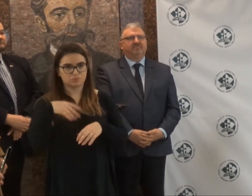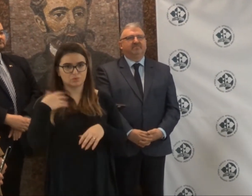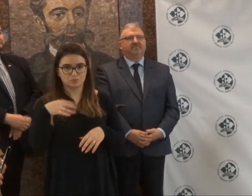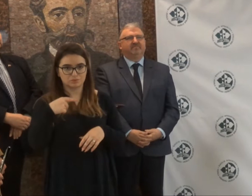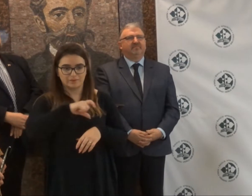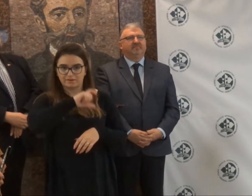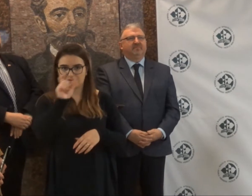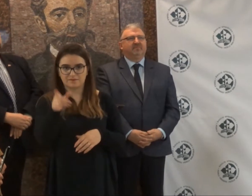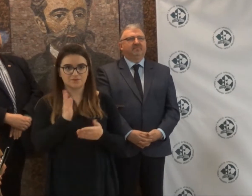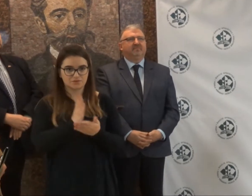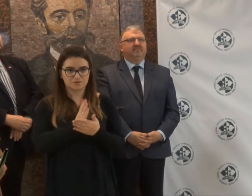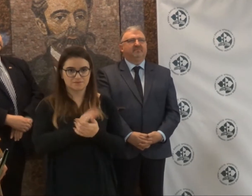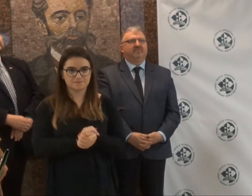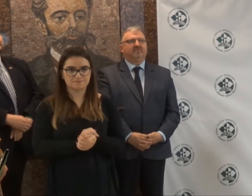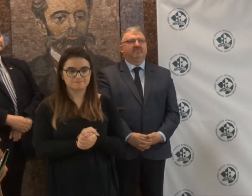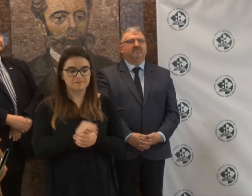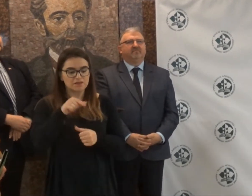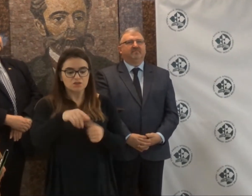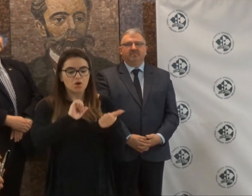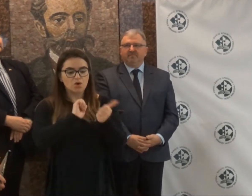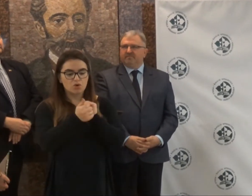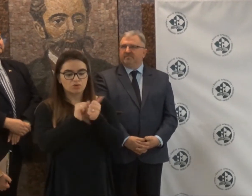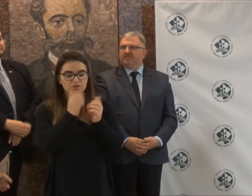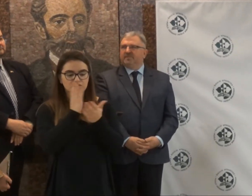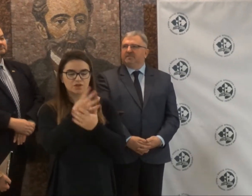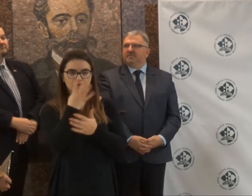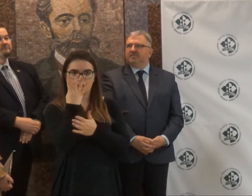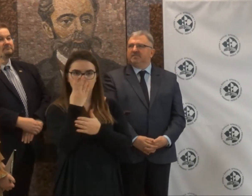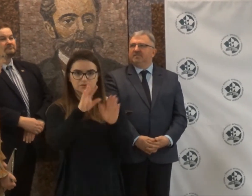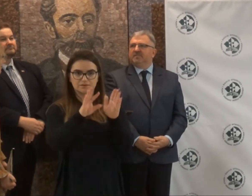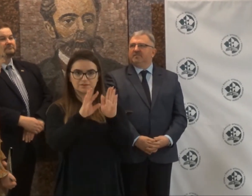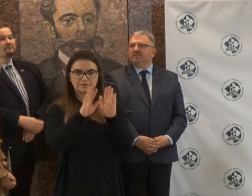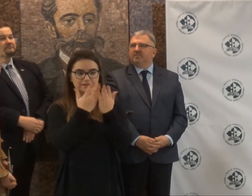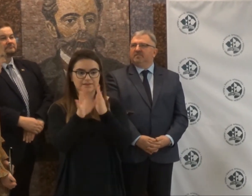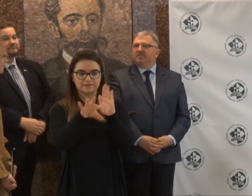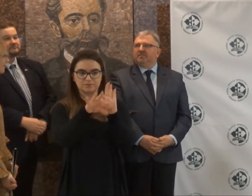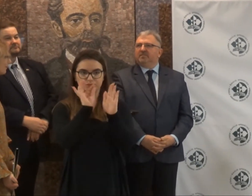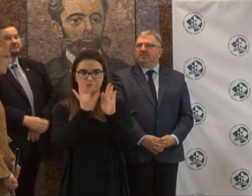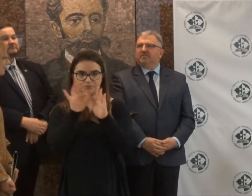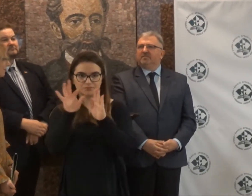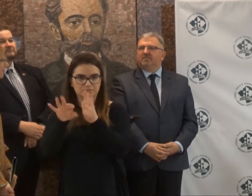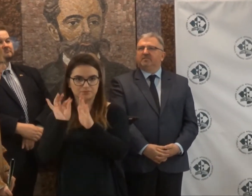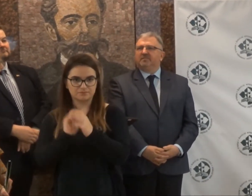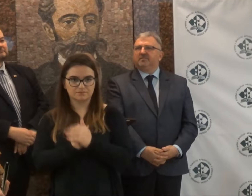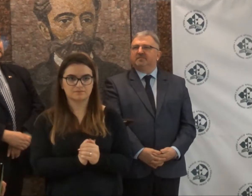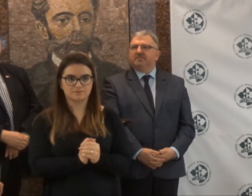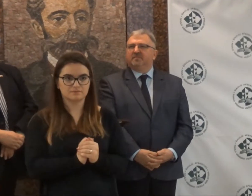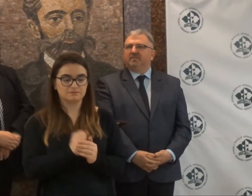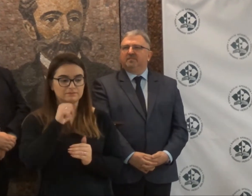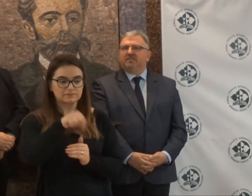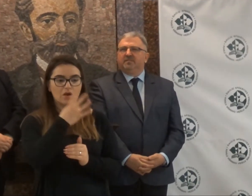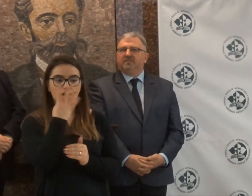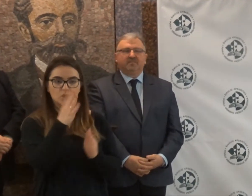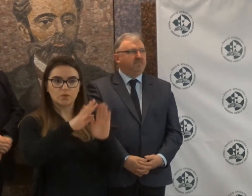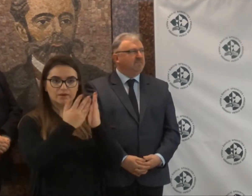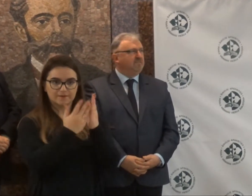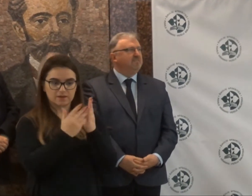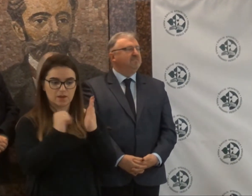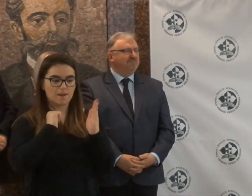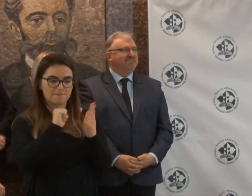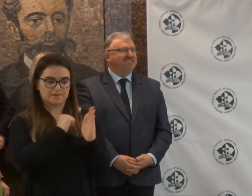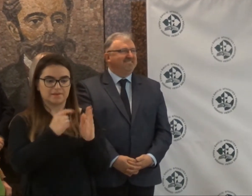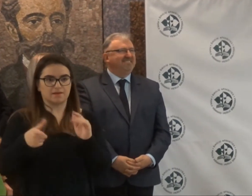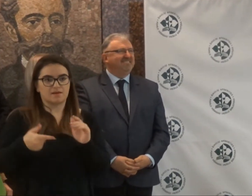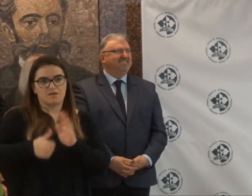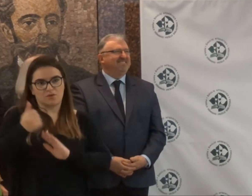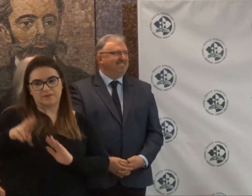ir išskyrė šiame konkurse 4 knygas. kurias, ko gero, pakviesiu